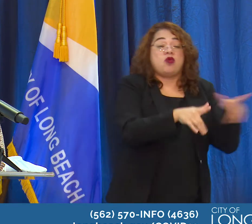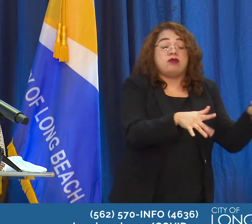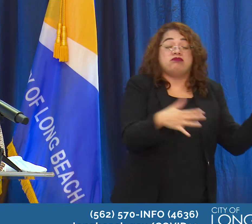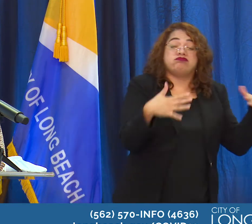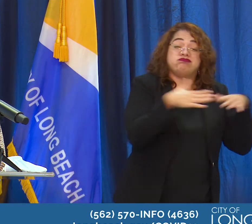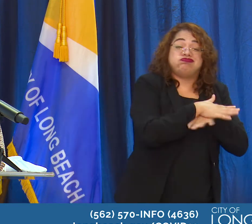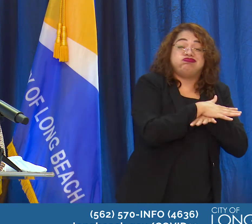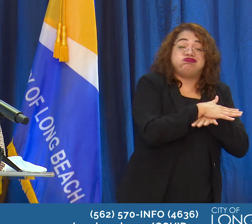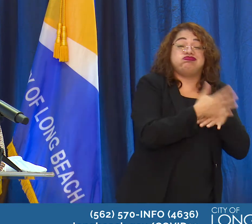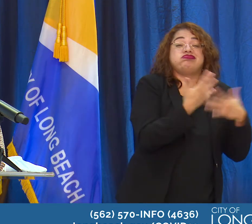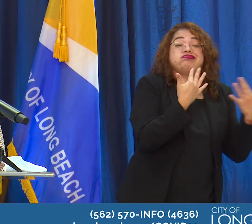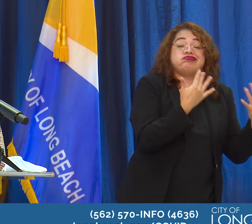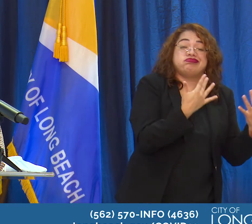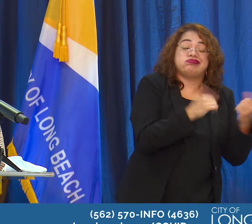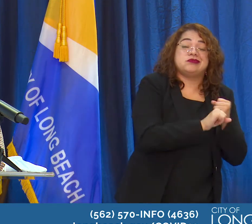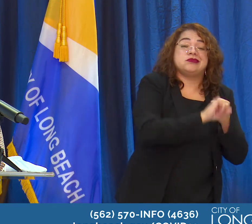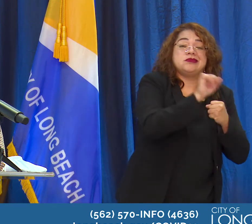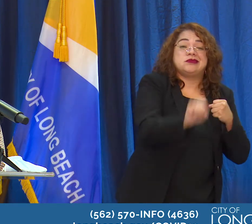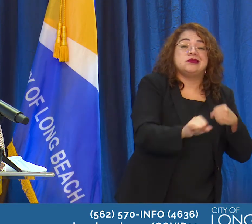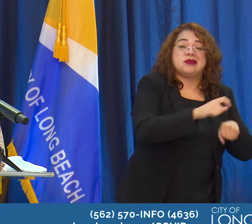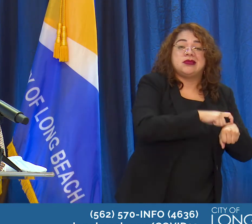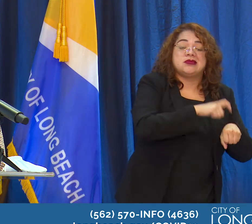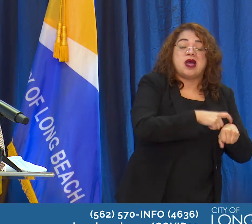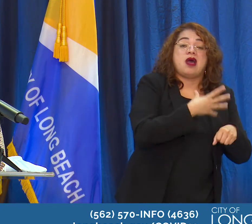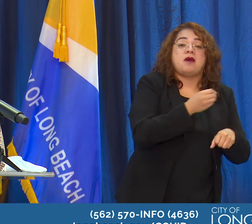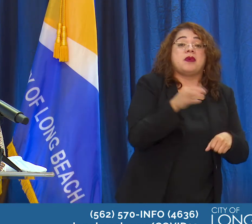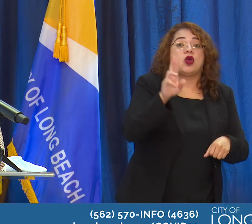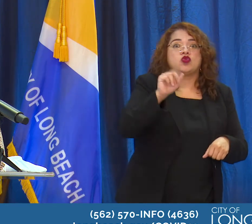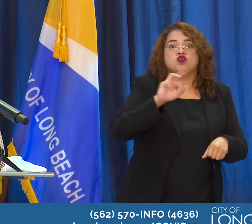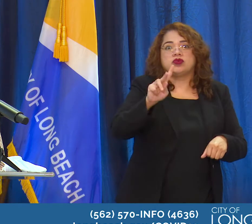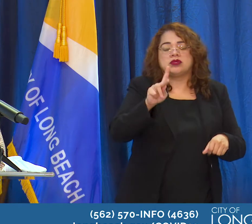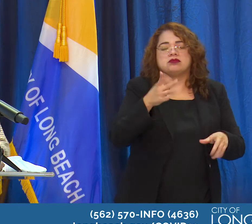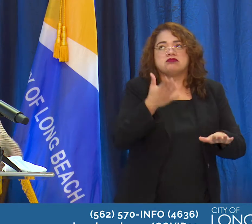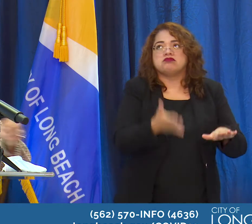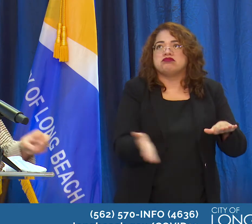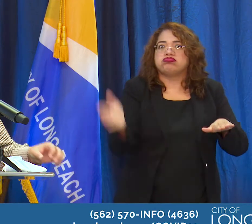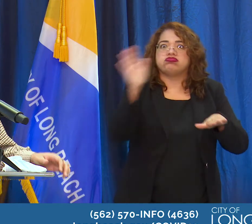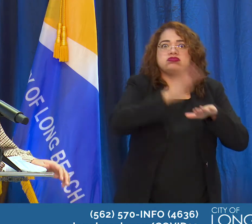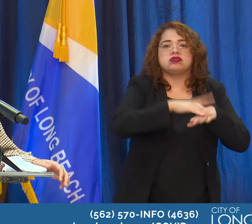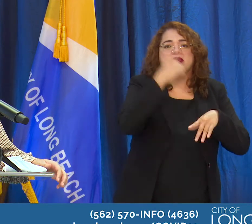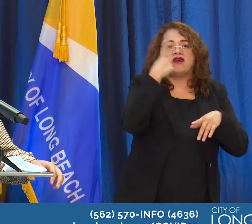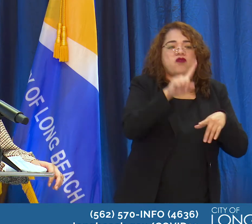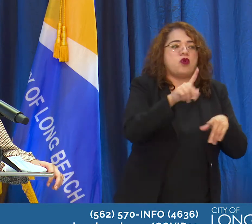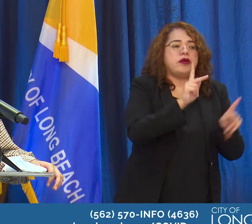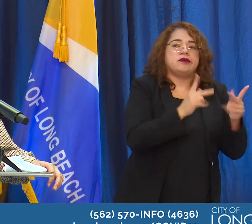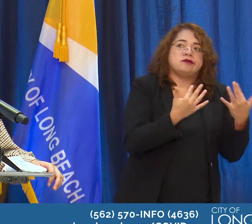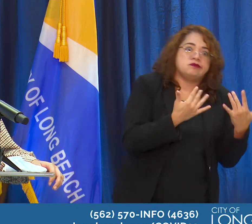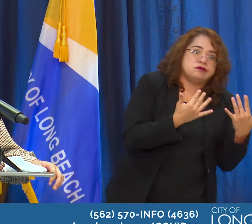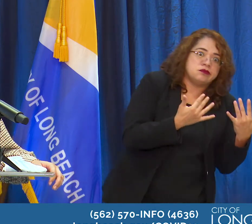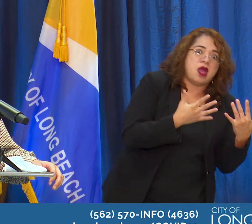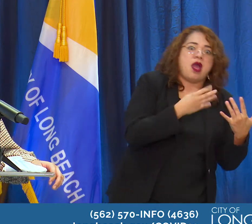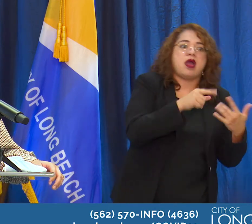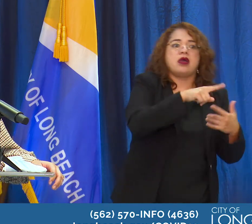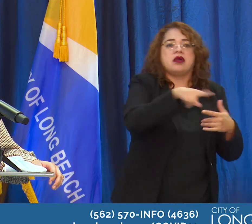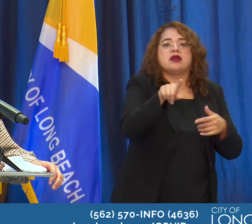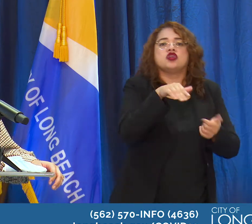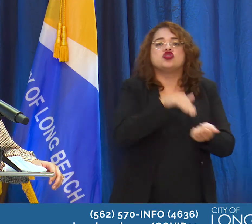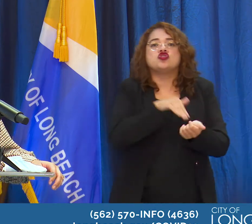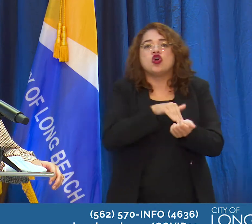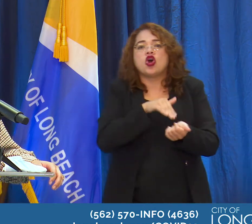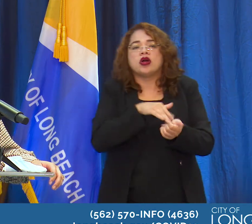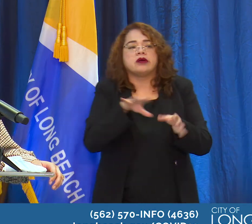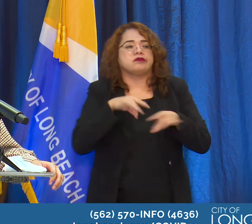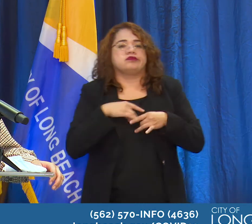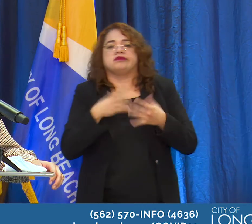las salas de espera llenas aumentan el riesgo de exposición e infección entre los pacientes y el personal